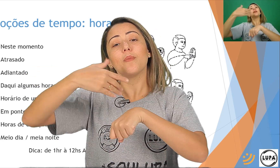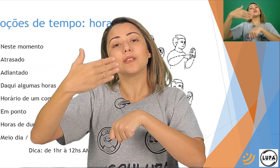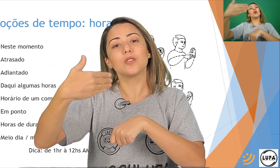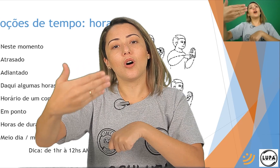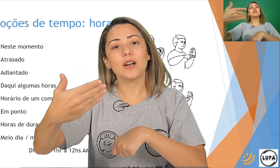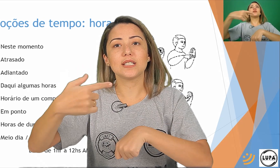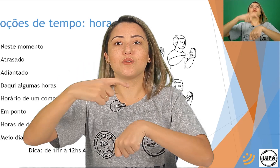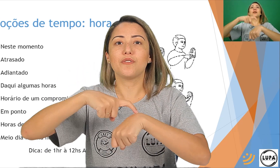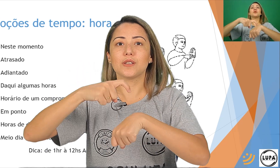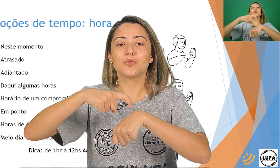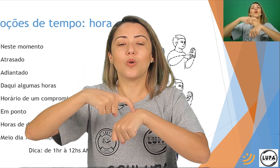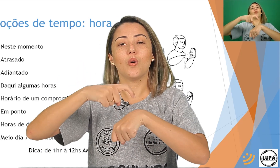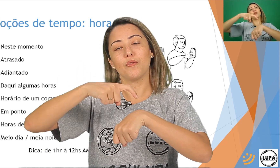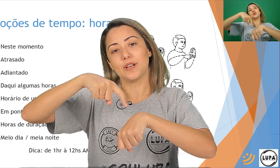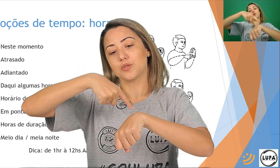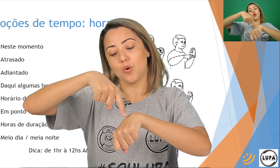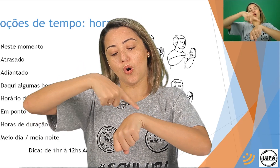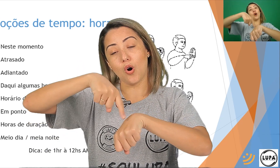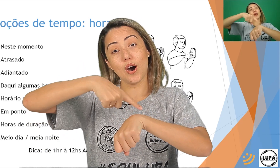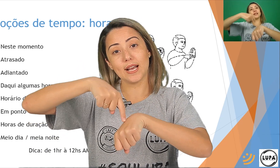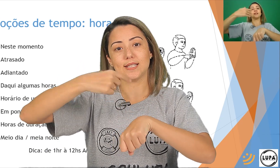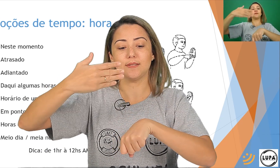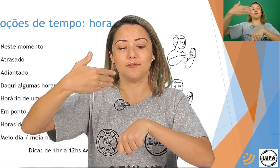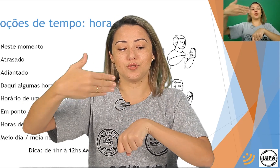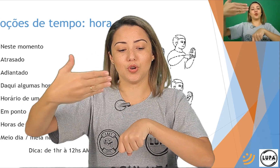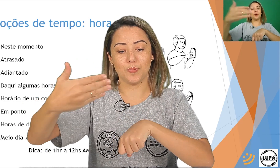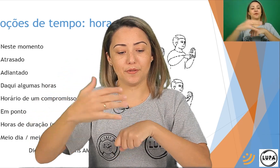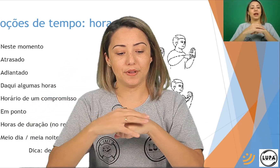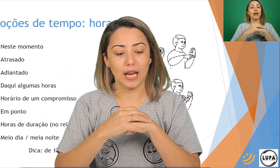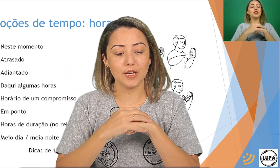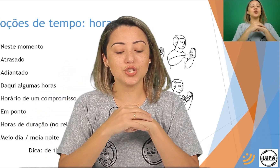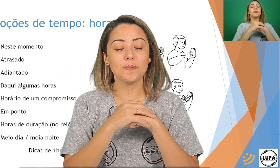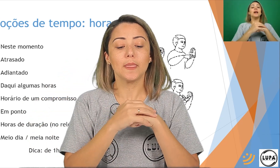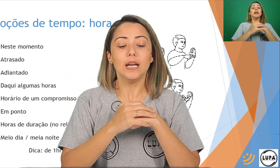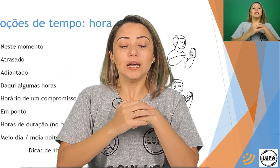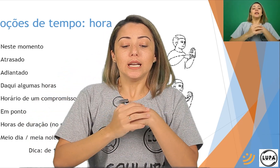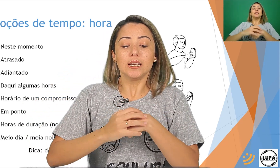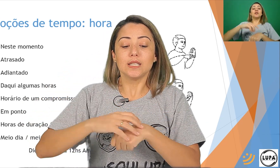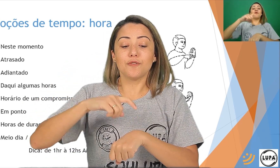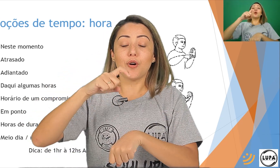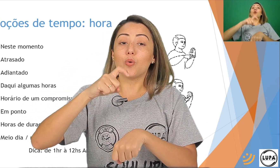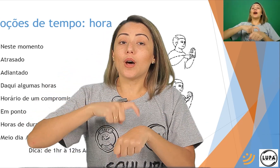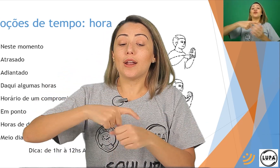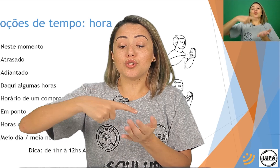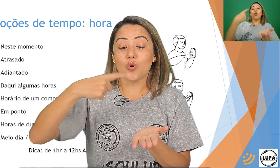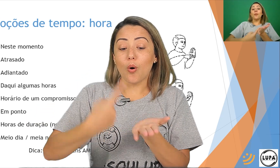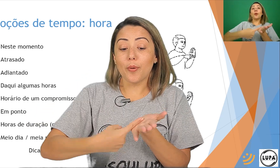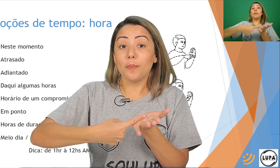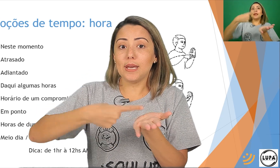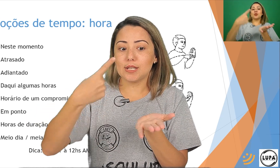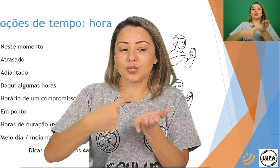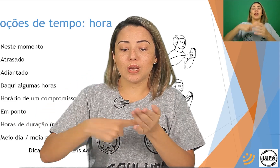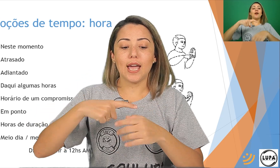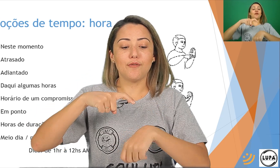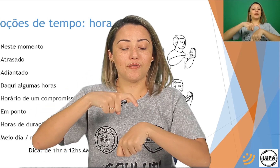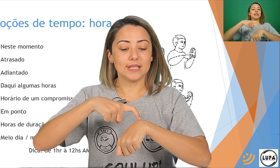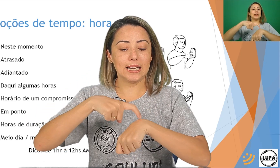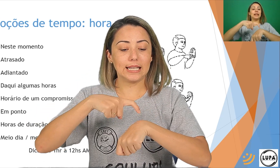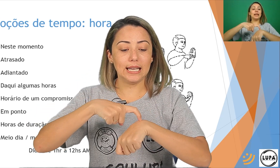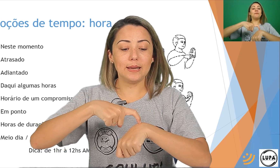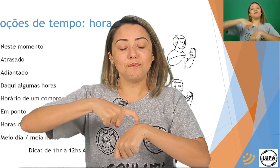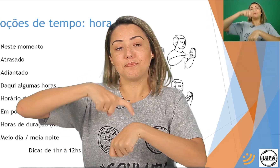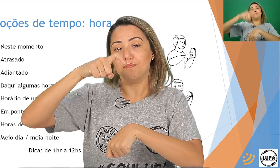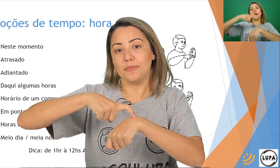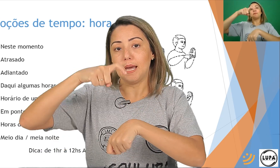Daqui a algumas horas, né, eu faço horas, jogo pra frente. Se for um horário de um compromisso, né, eu vou